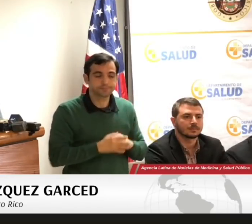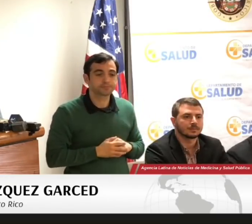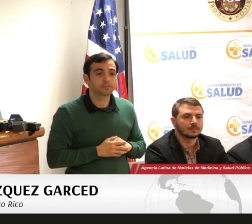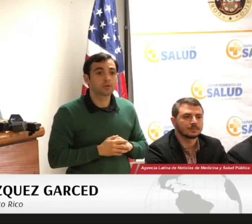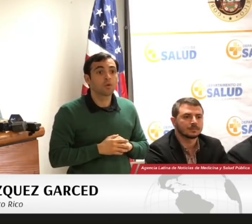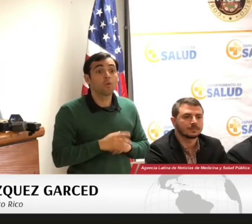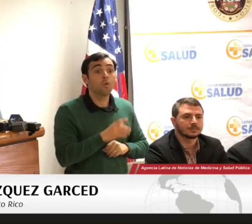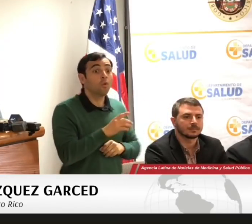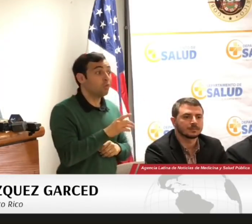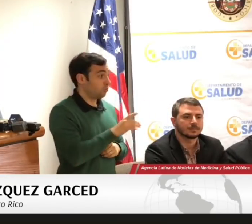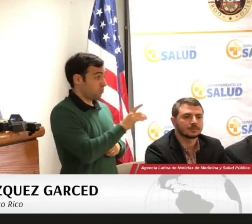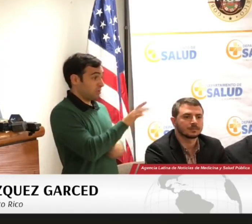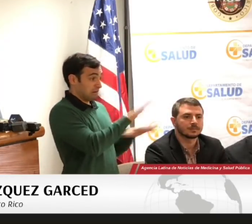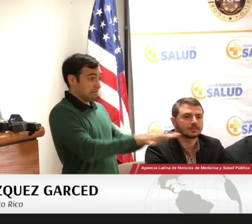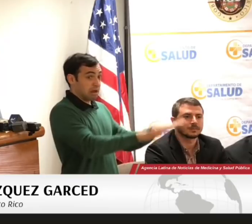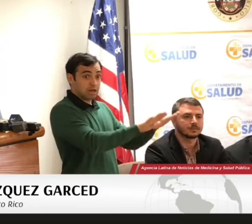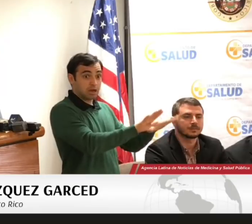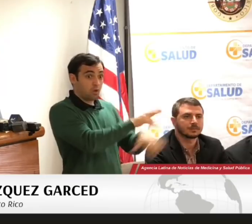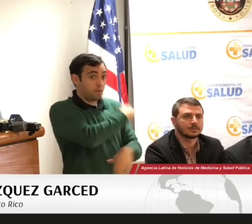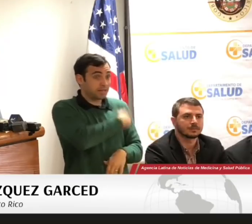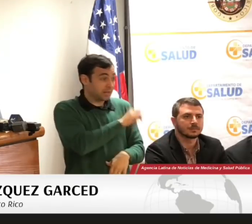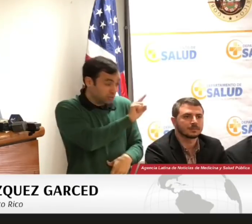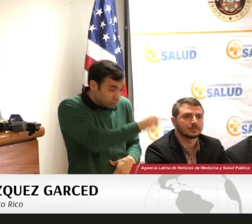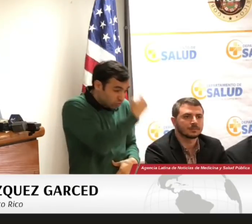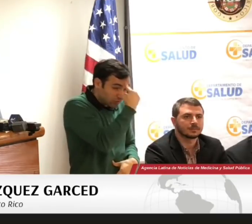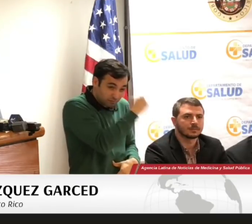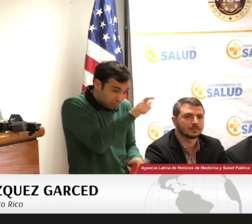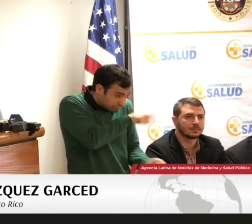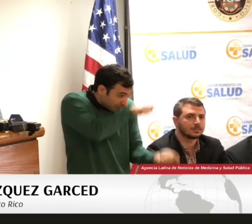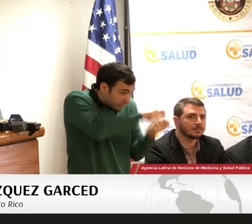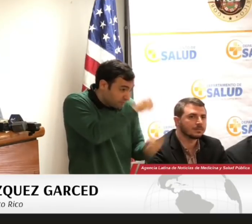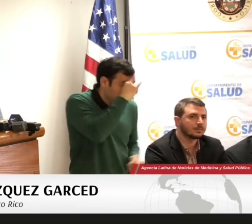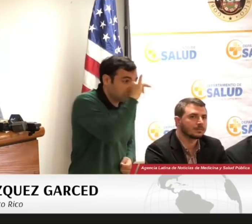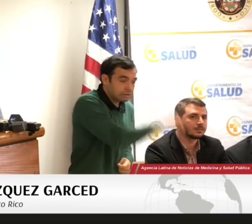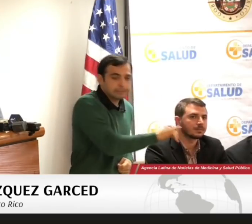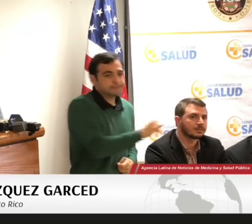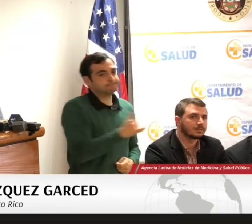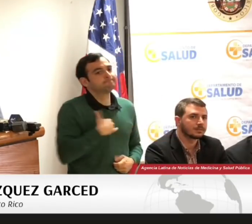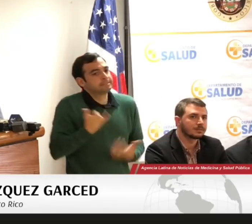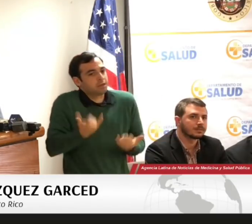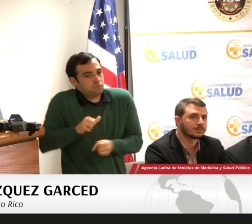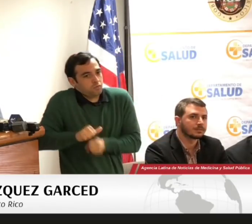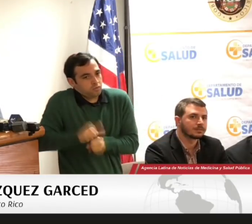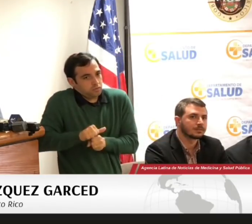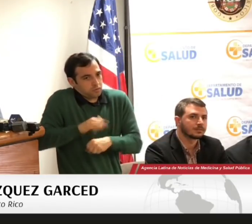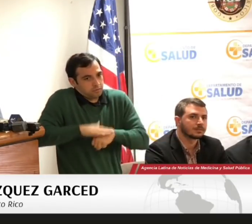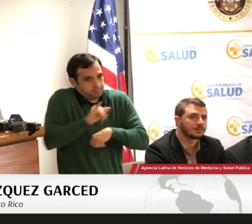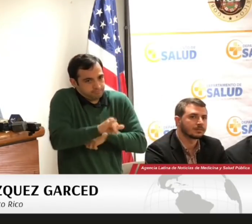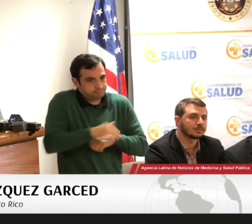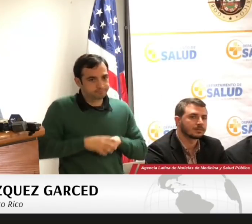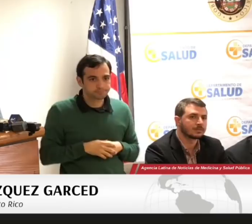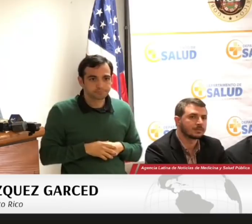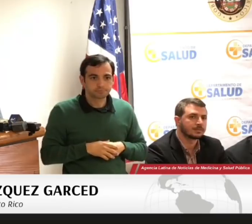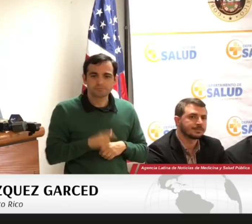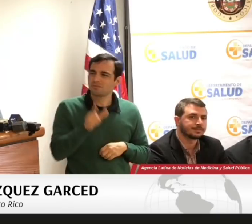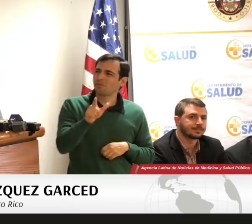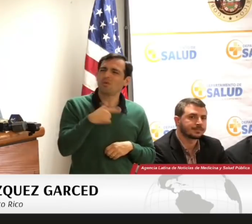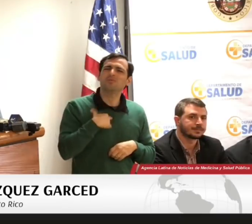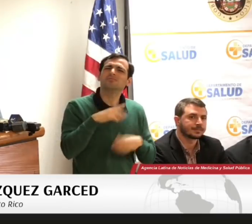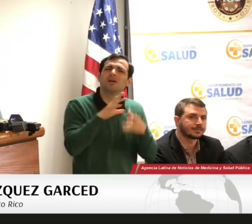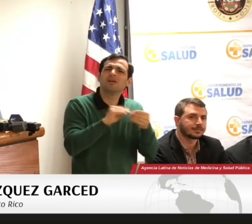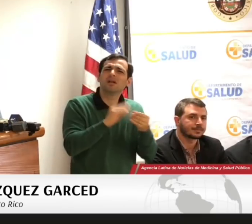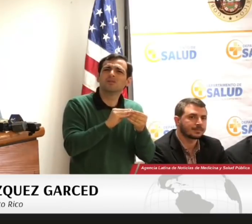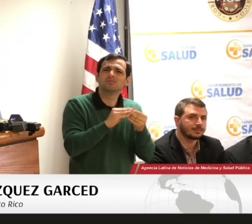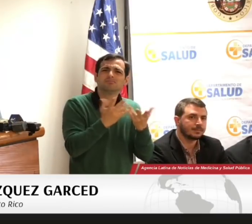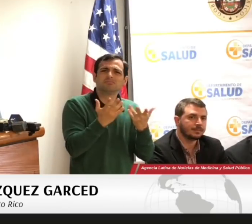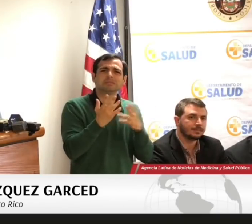para eso, la estamos preparando y esperamos tener la lista para el lunes. Gobernadora, los doctores han presentado reparo con esa situación de los puertos de aislamiento, toda